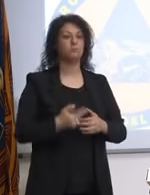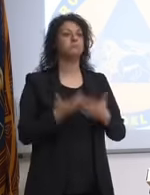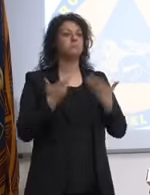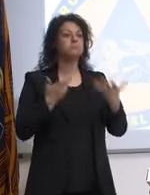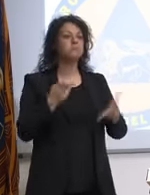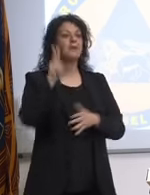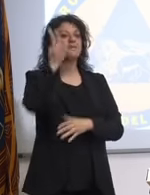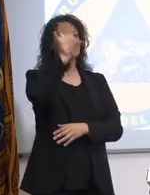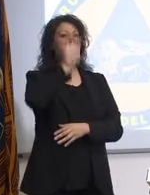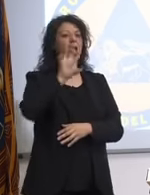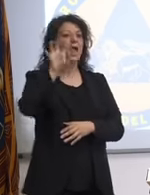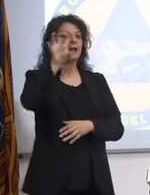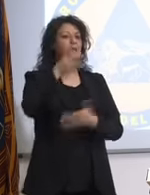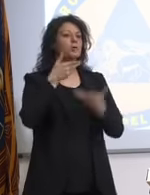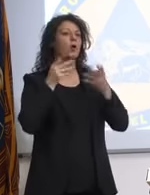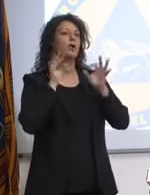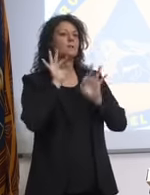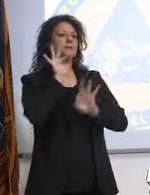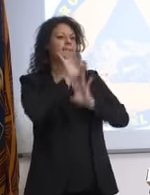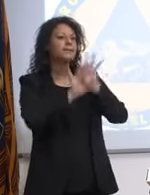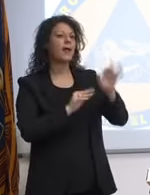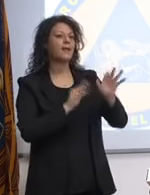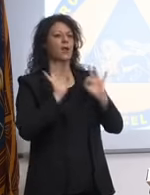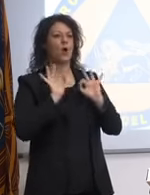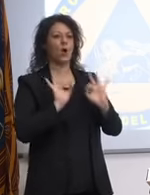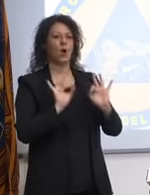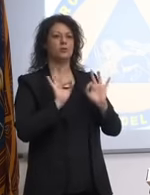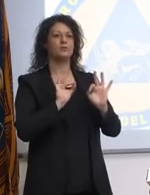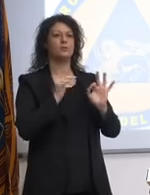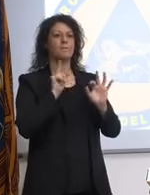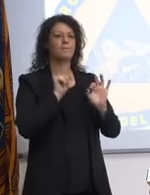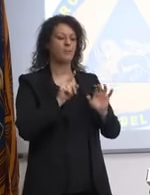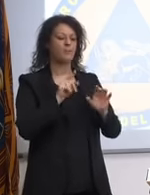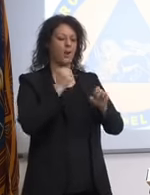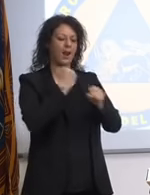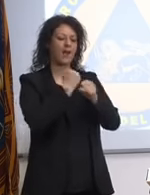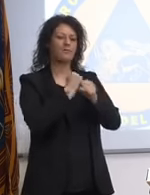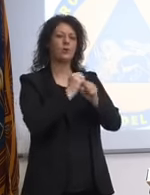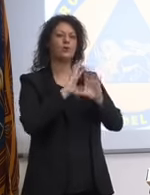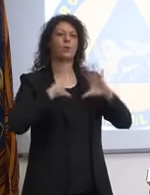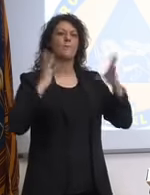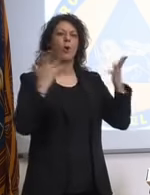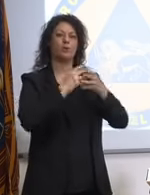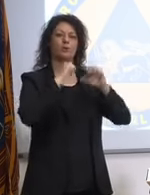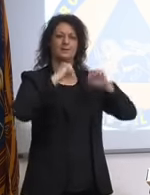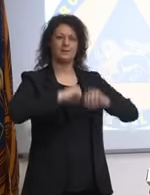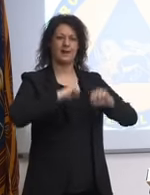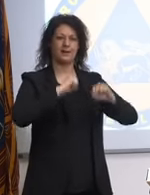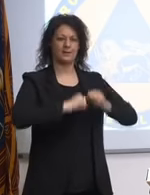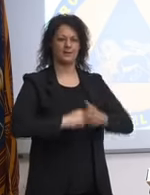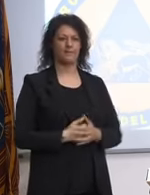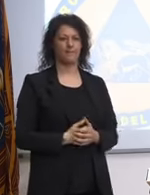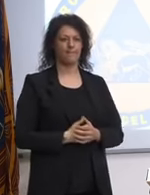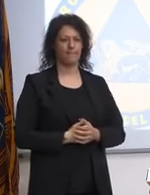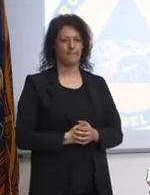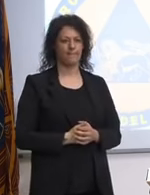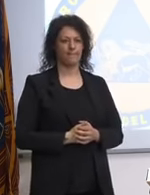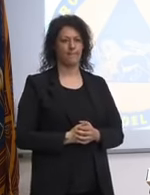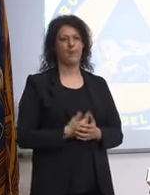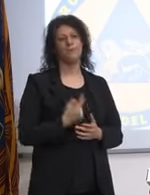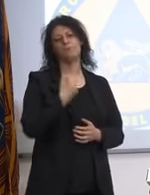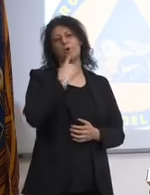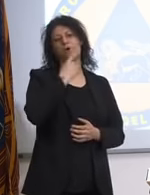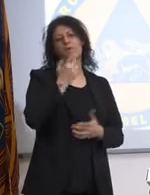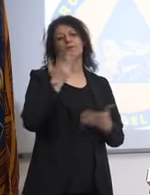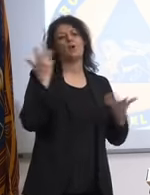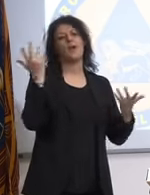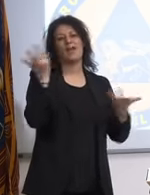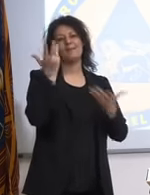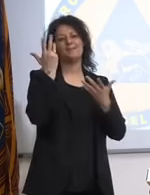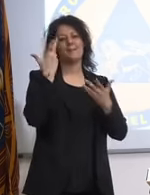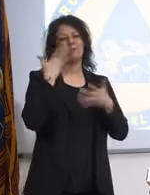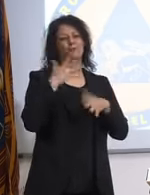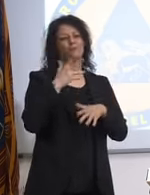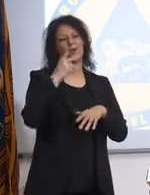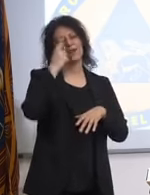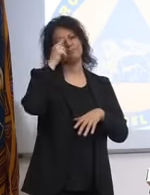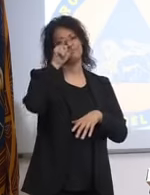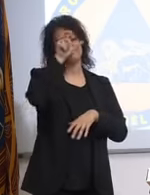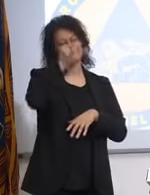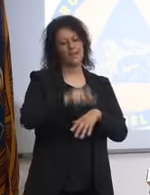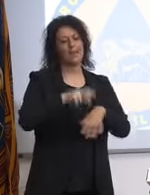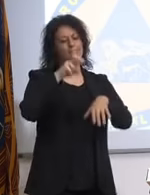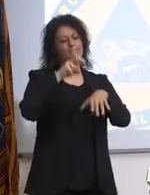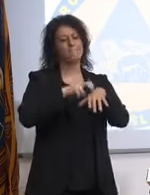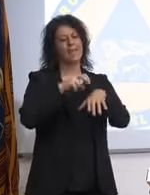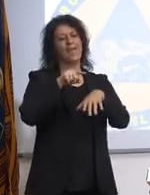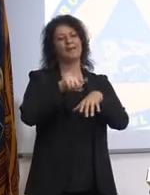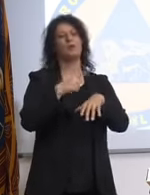trattamento economico che dà agli operatori del mondo della sanità. Ho fatto l'esempio sullo stipendio medio di un medico che non sia